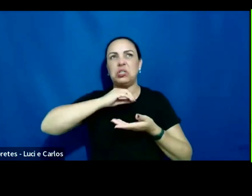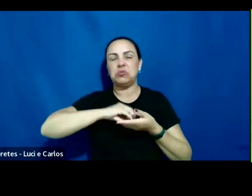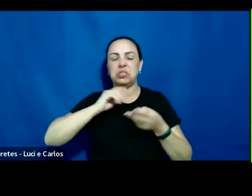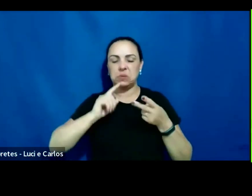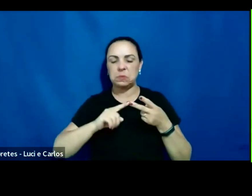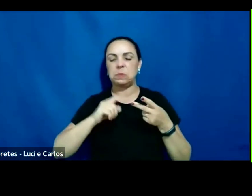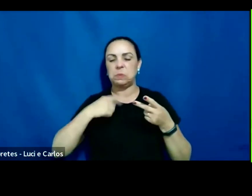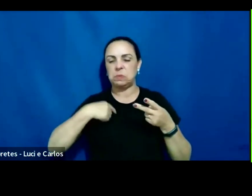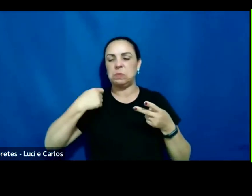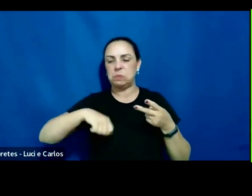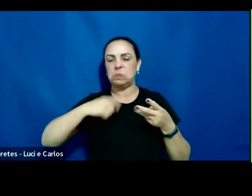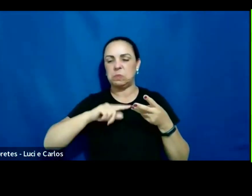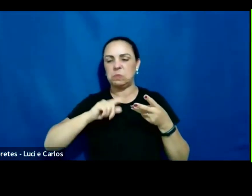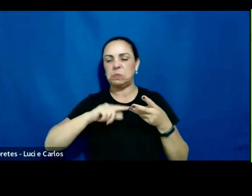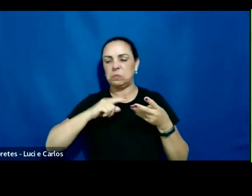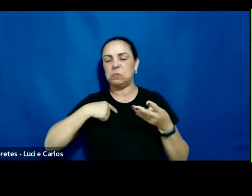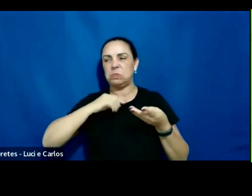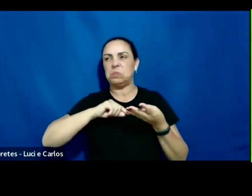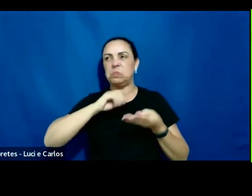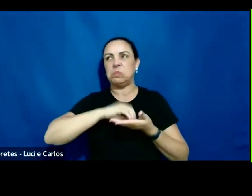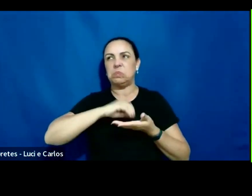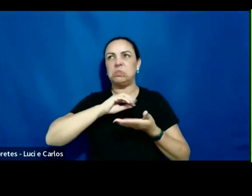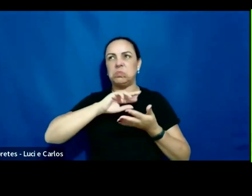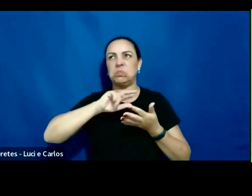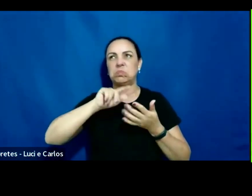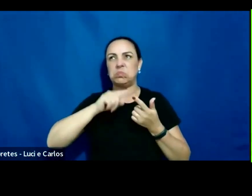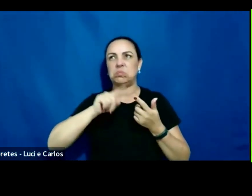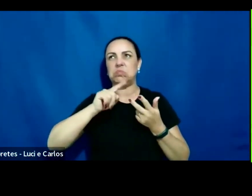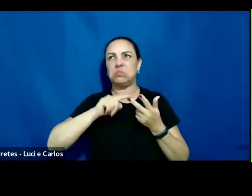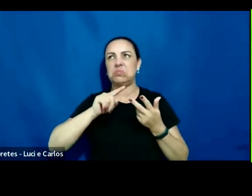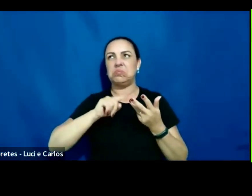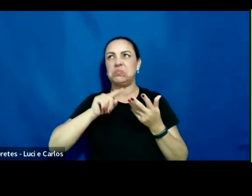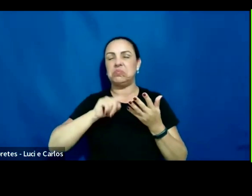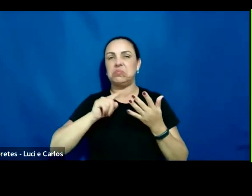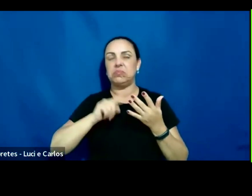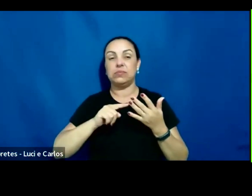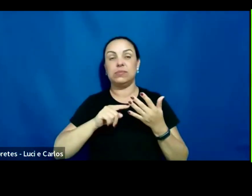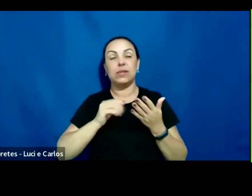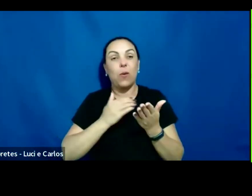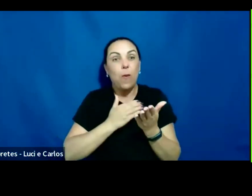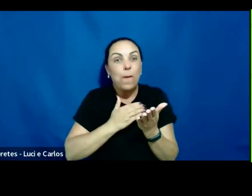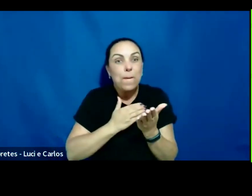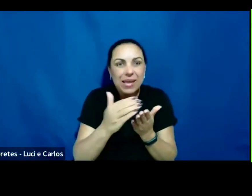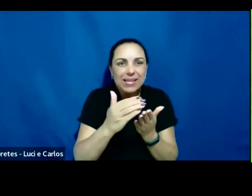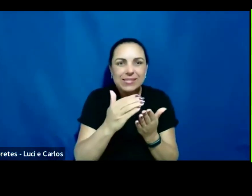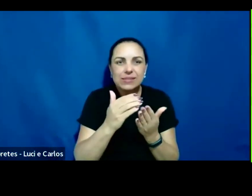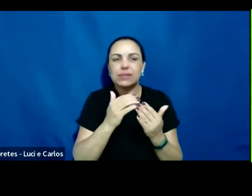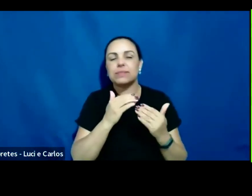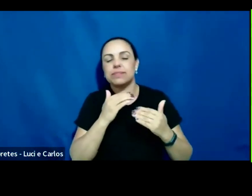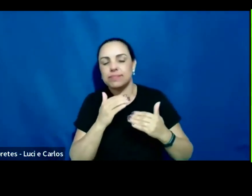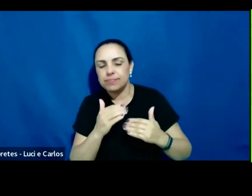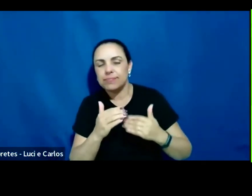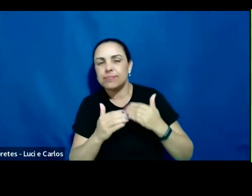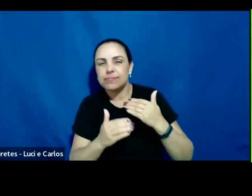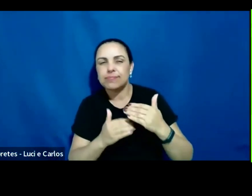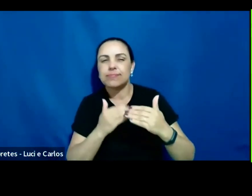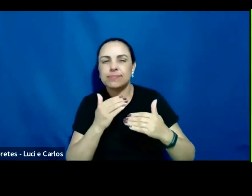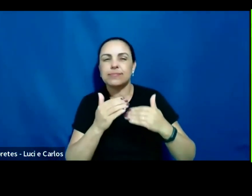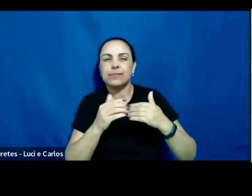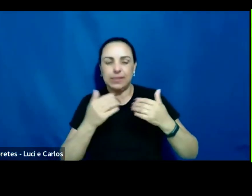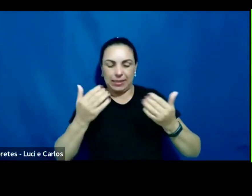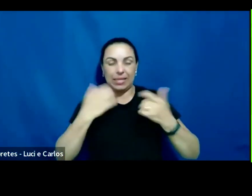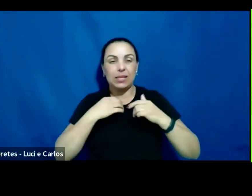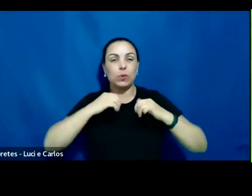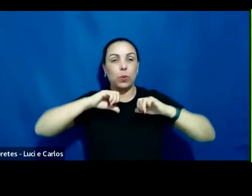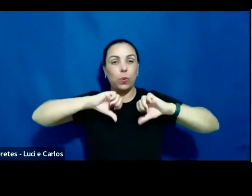vão mudando aos poucos. O corpo, ele recupera devagar. Você vê a vida inteira lesando o corpo, batendo nele,